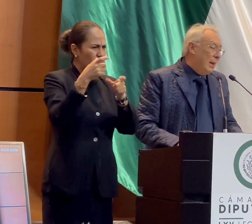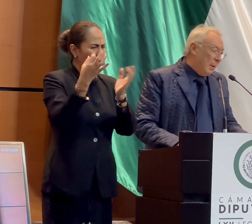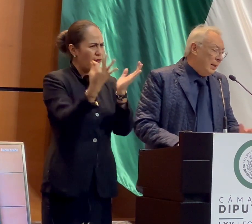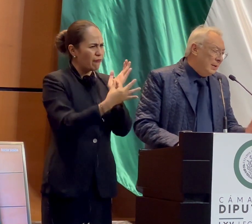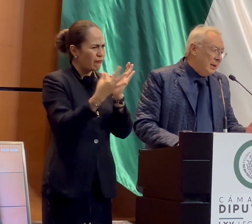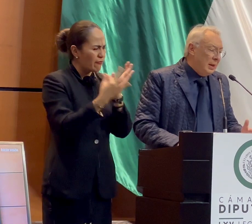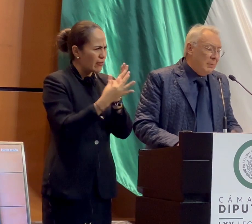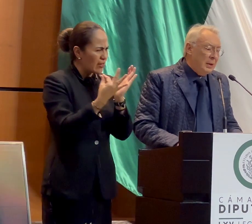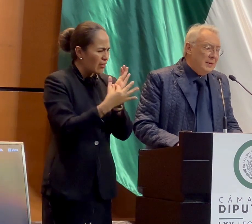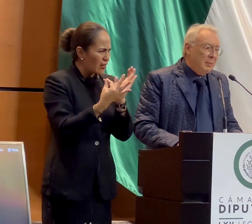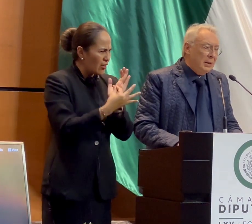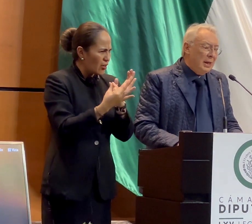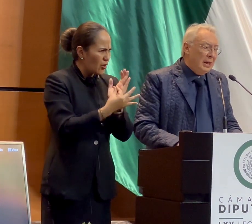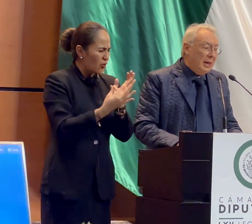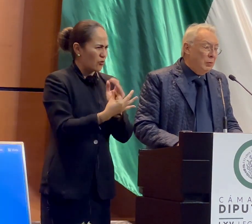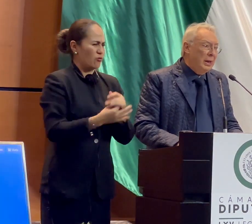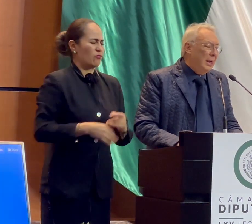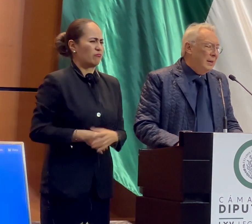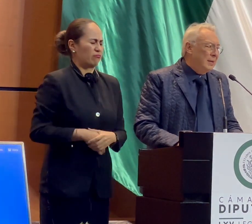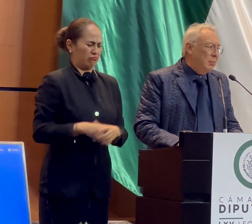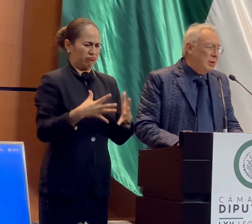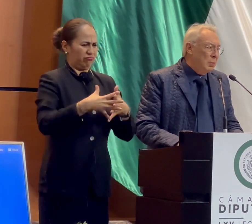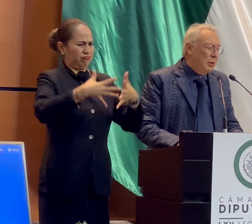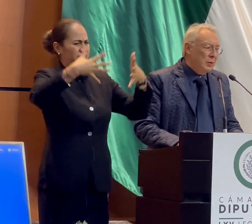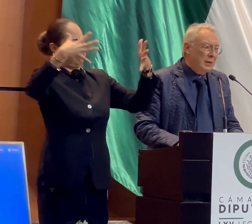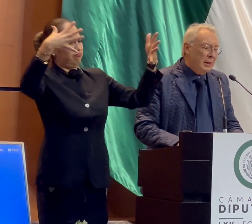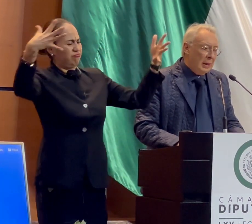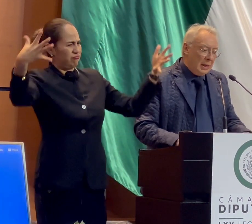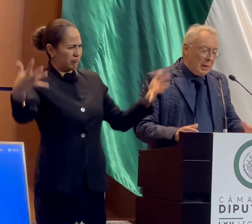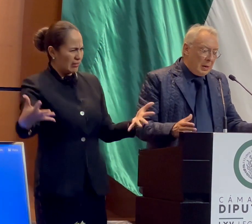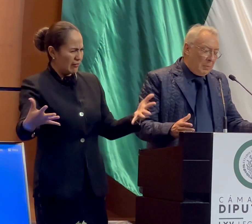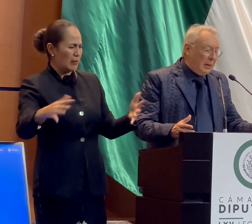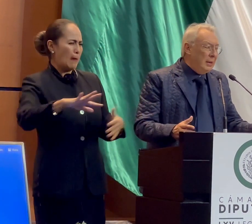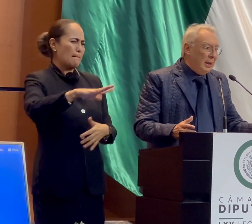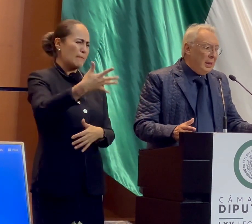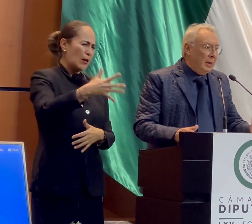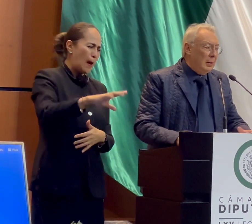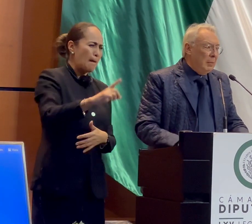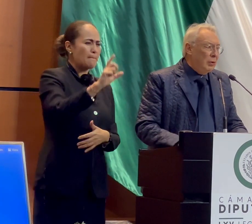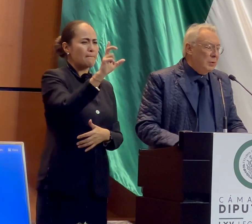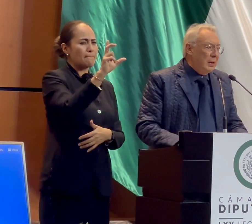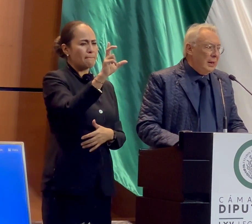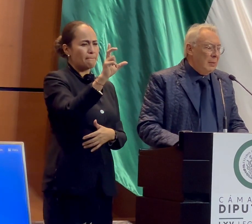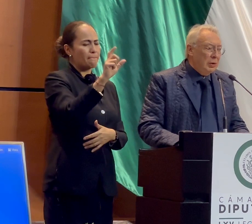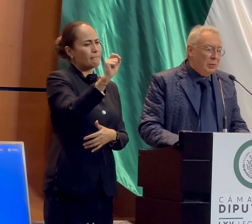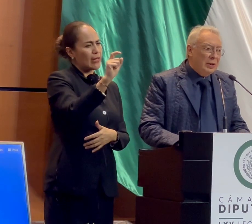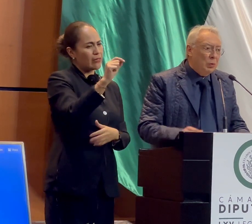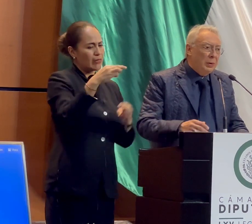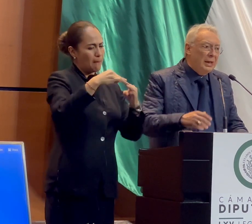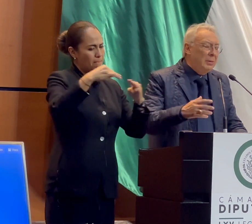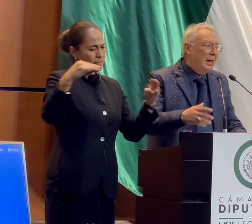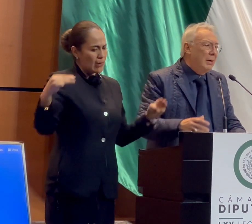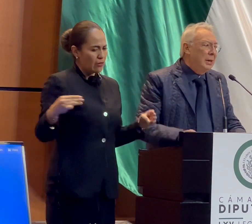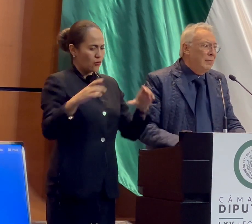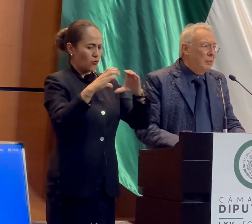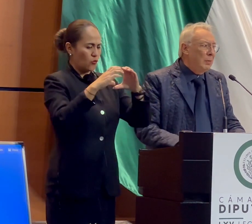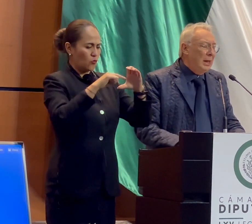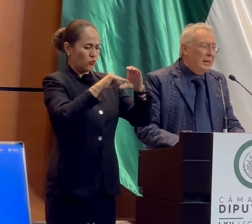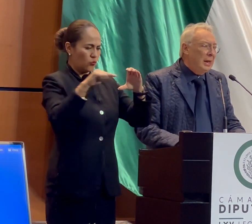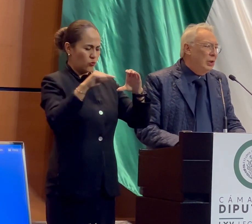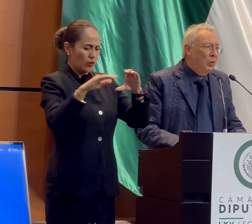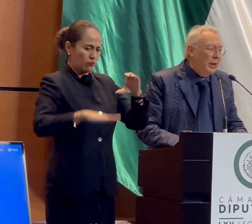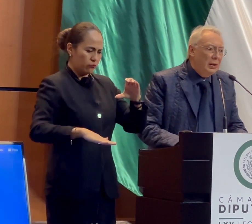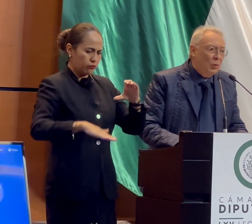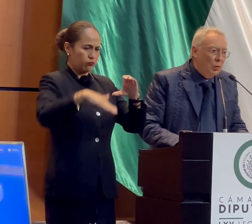metálicos, de apariencia metálica, muy grandes, más o menos entre 20 metros de diámetro, que subían y bajaban en